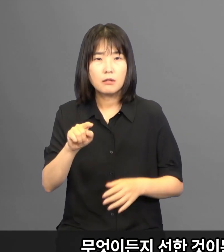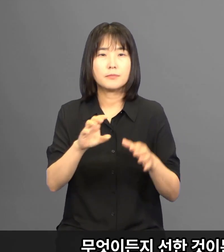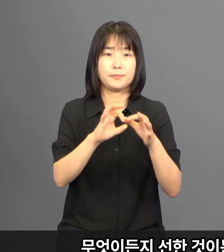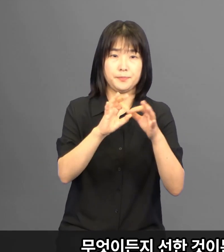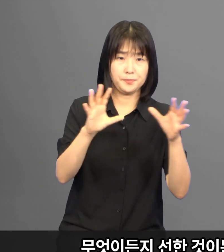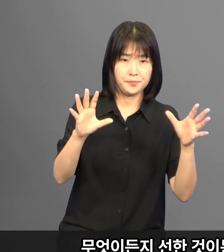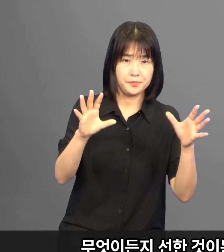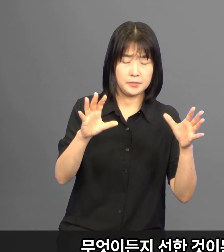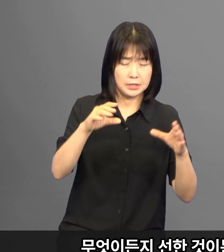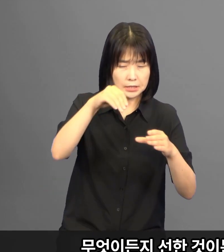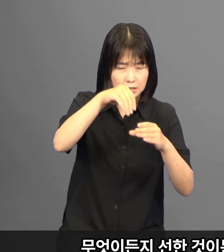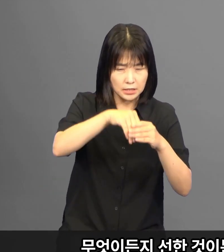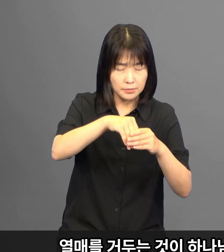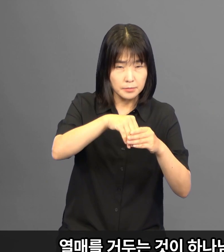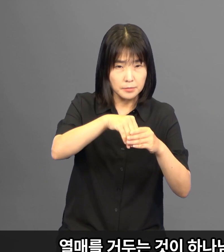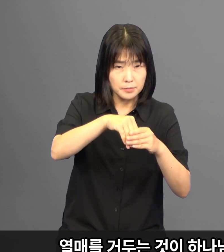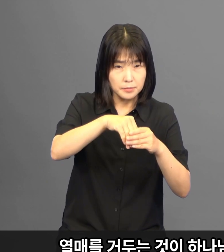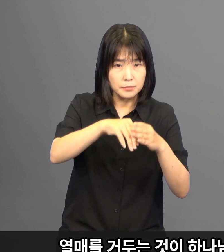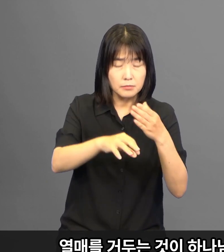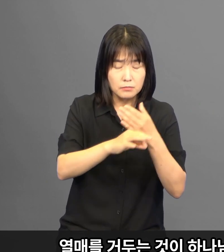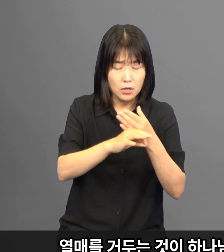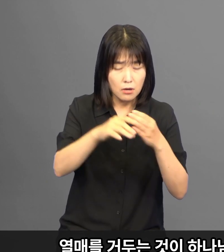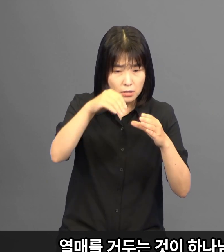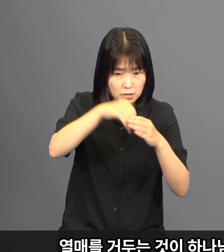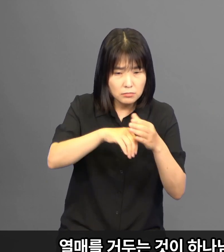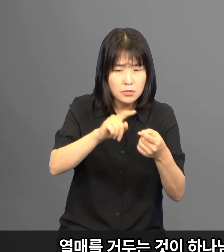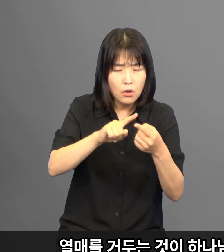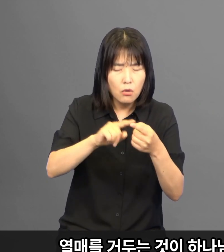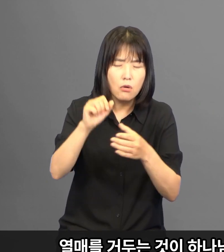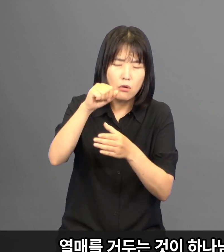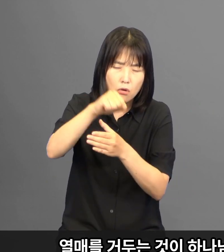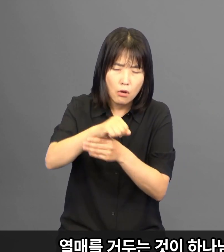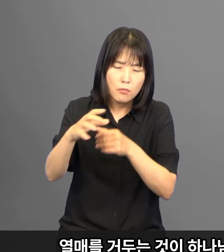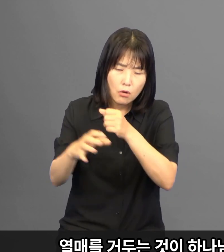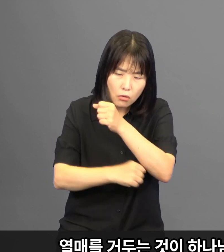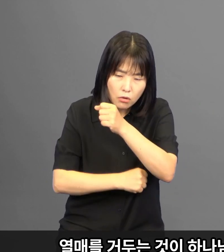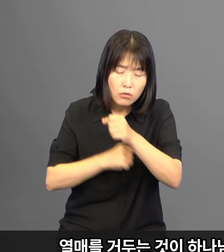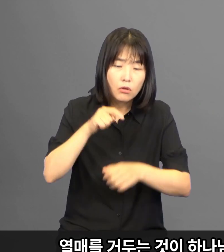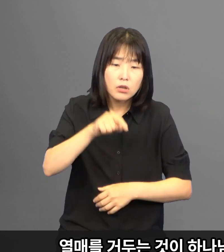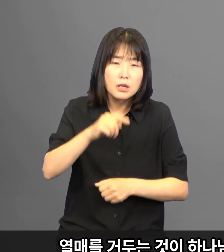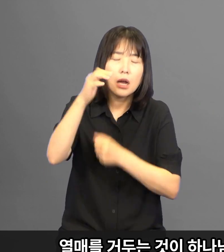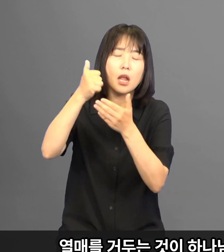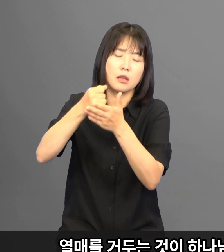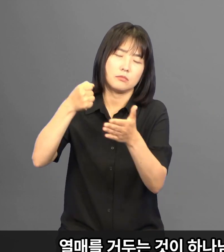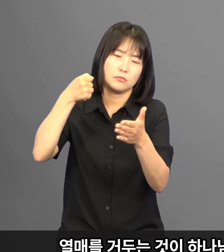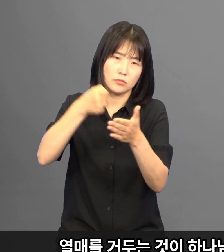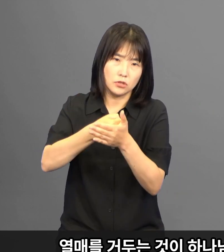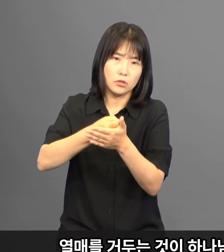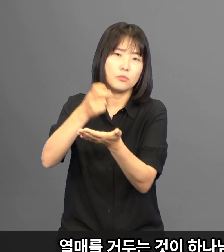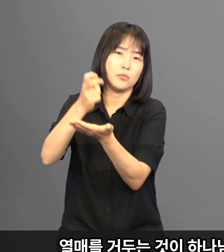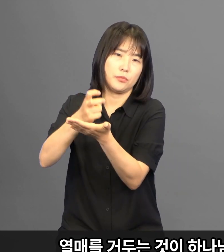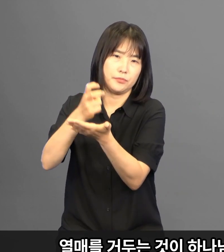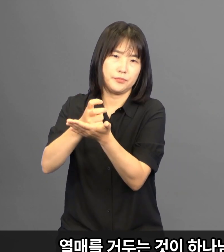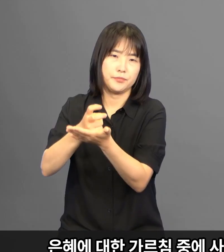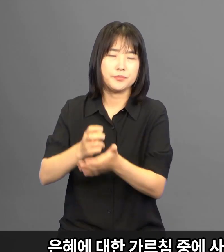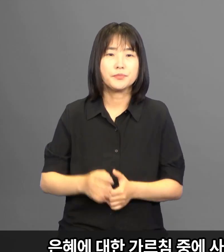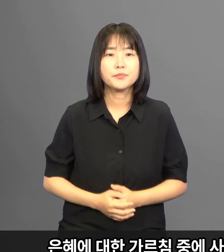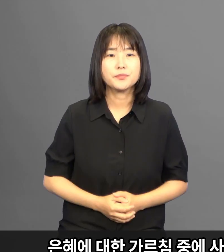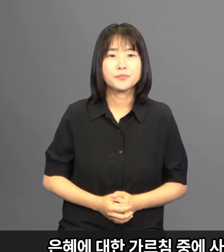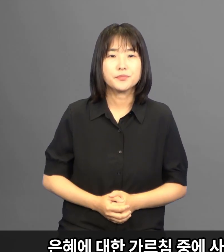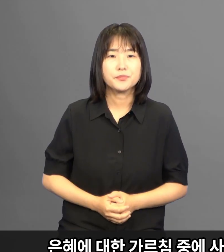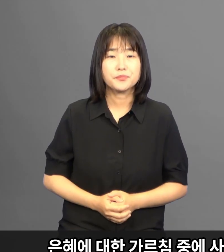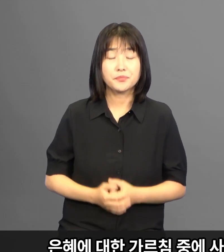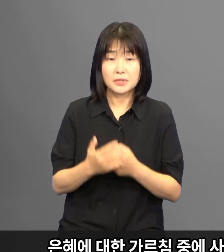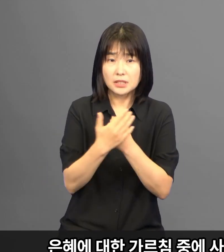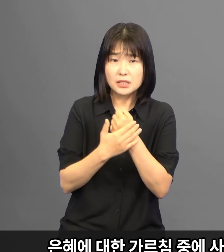것이든지 심는 것에 열매를 거두는 것이 하나님이 정하신 법칙이기 때문입니다. 은혜에